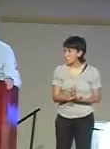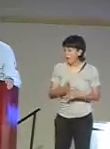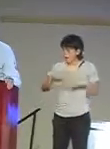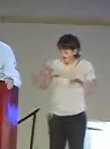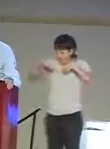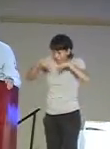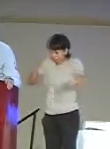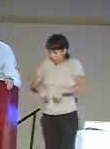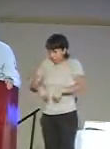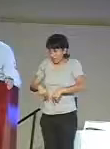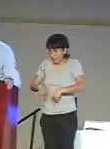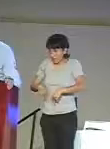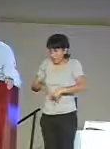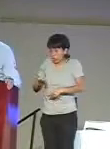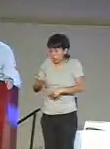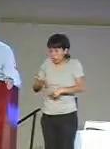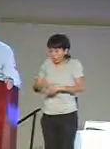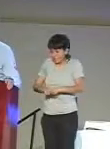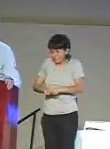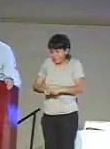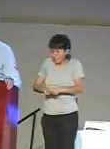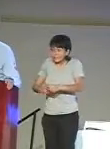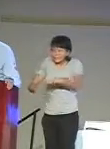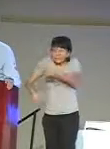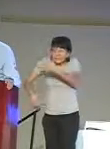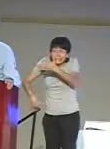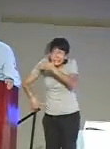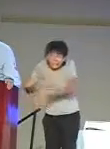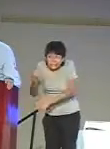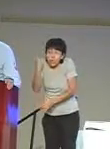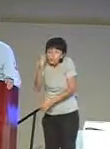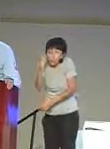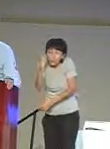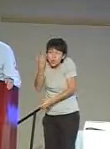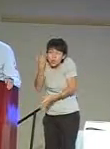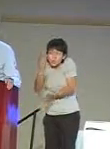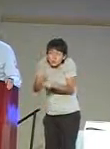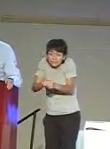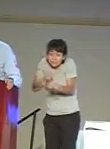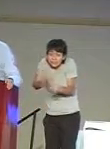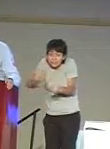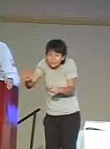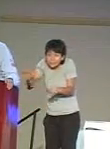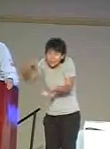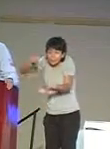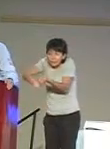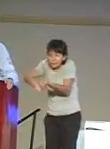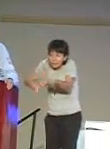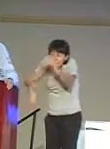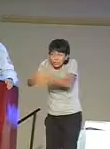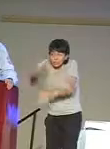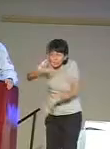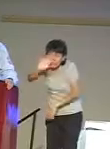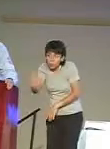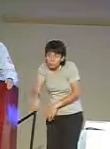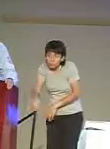que tuvieron 15 muertes maternas, hospitales. Y ya estamos hablando de un